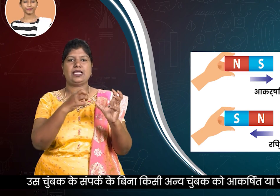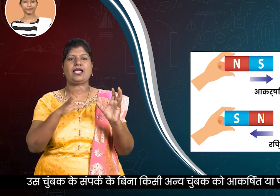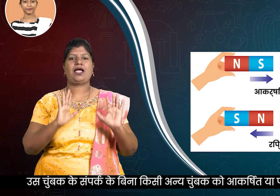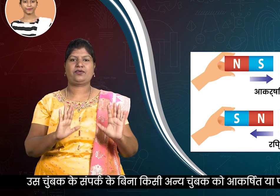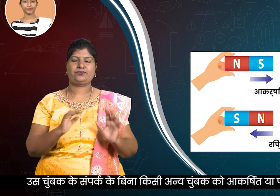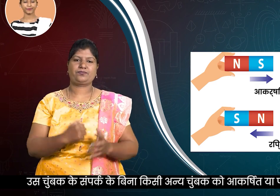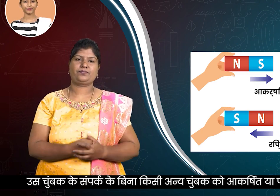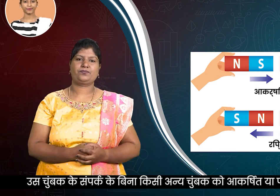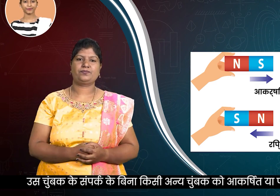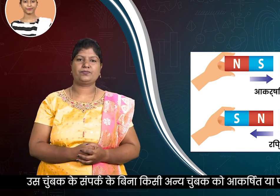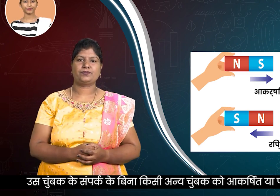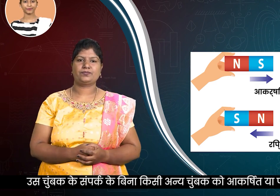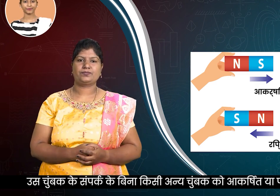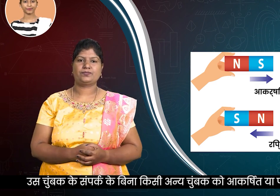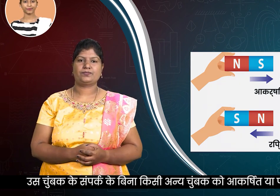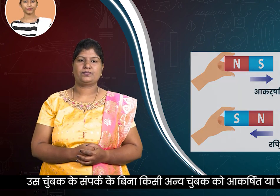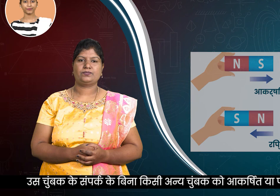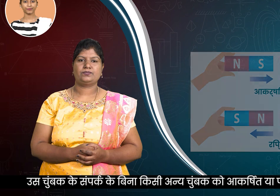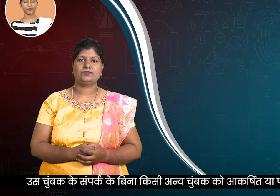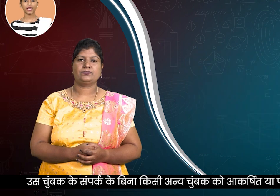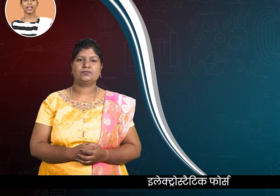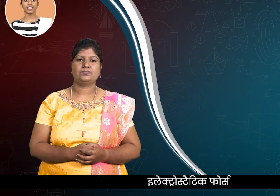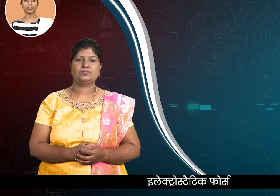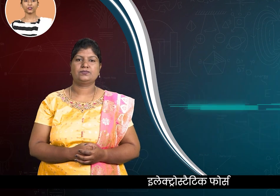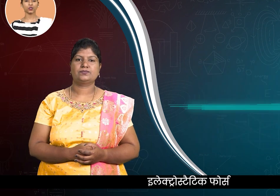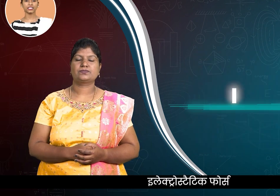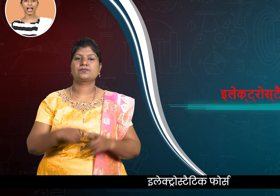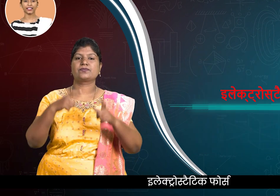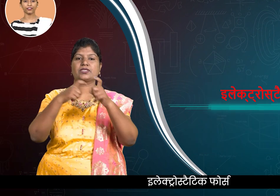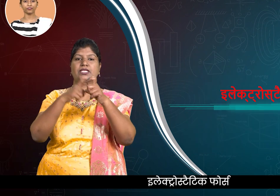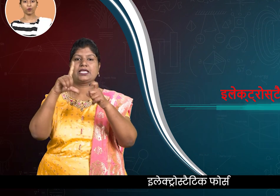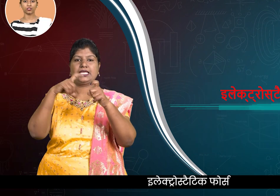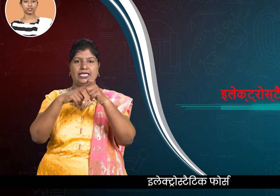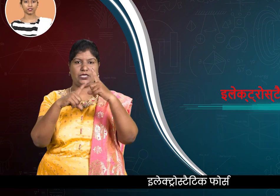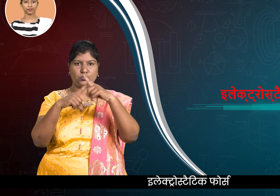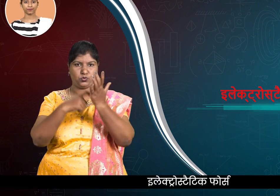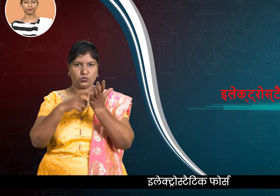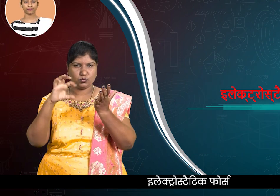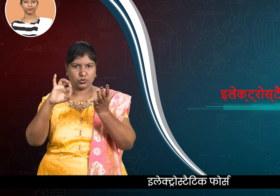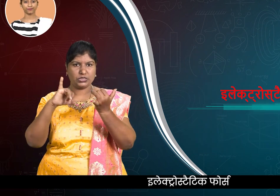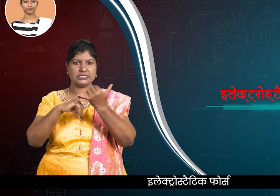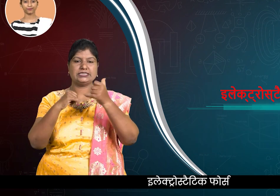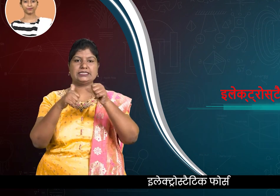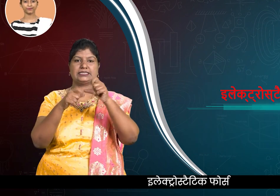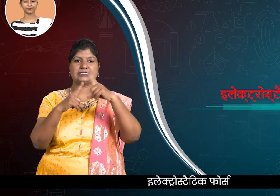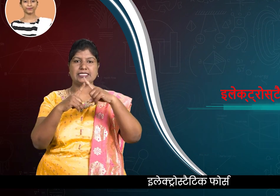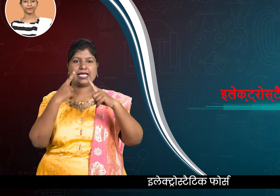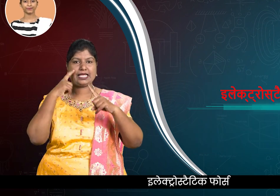इलेक्ट्रोस्टैटिक फोर्स